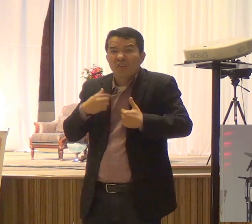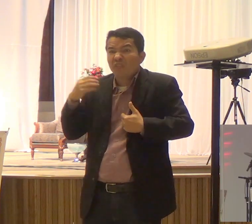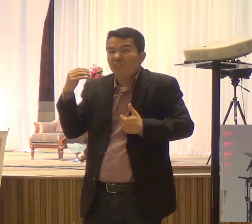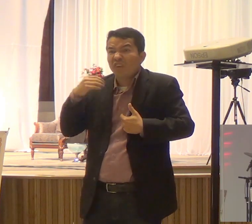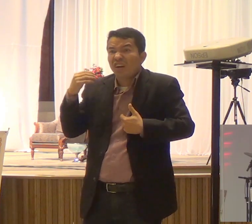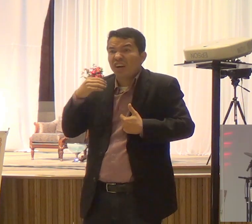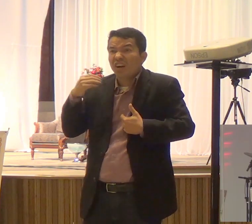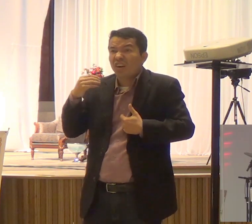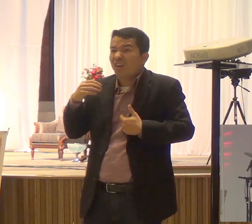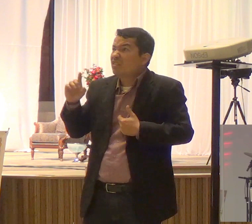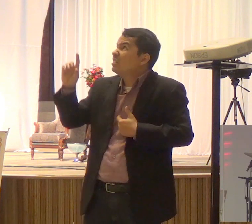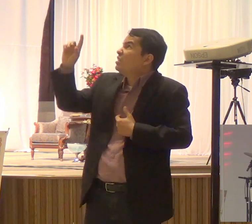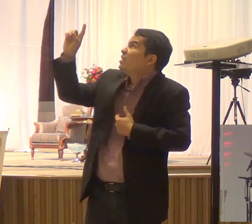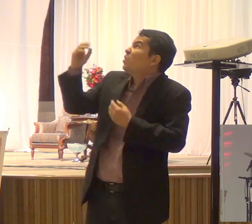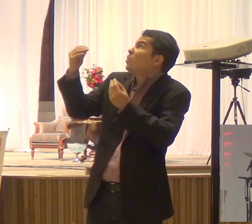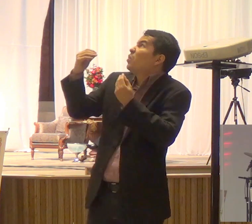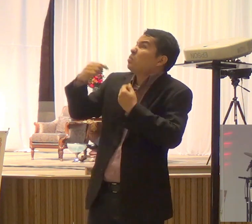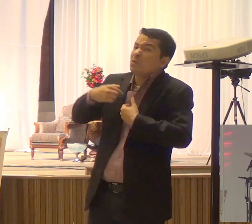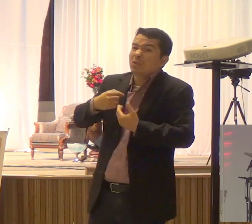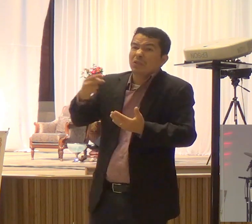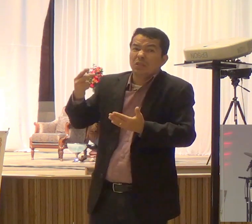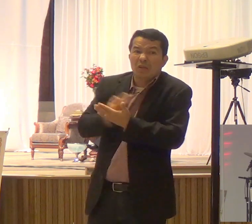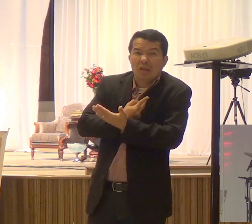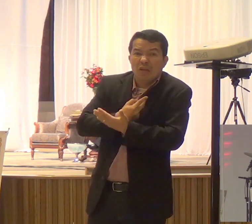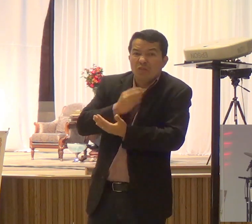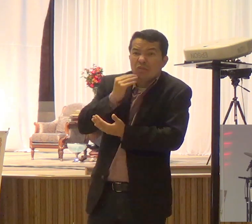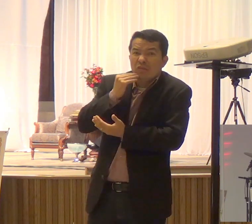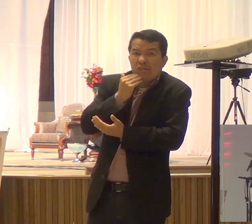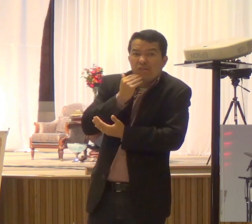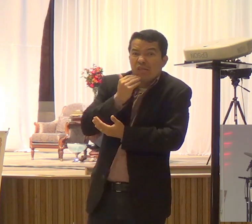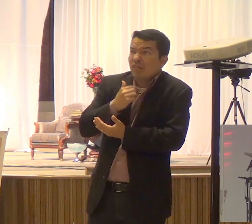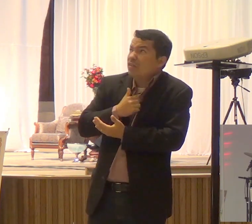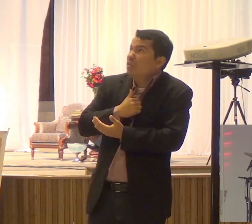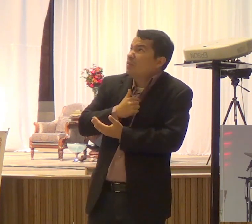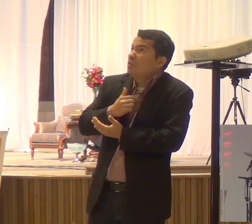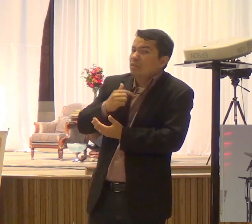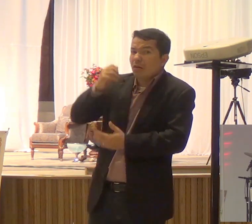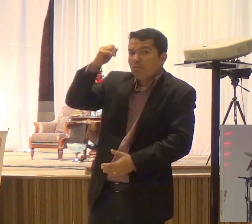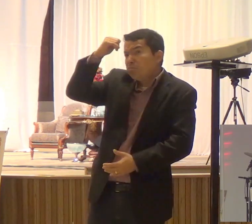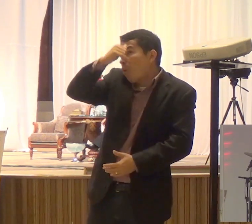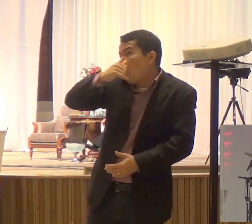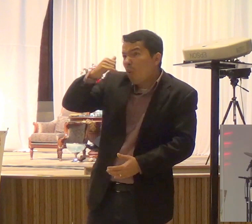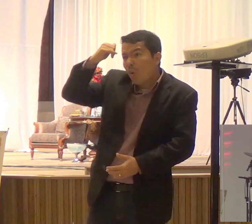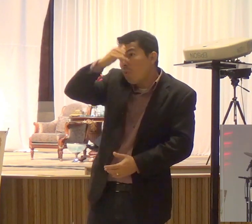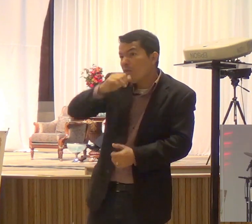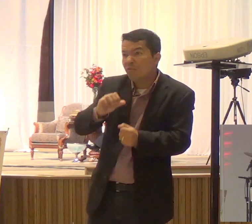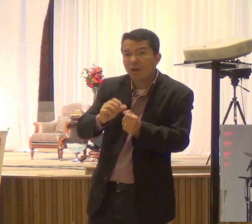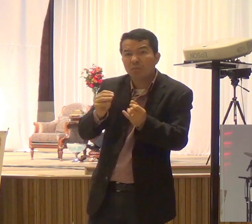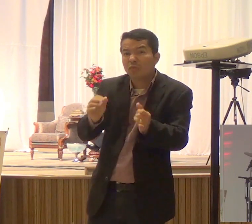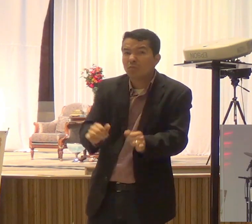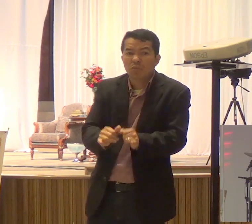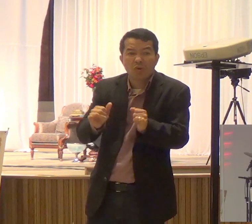Como é que você pode usar alguém que é tão falho, tão fraquinho, tão bobo às vezes,